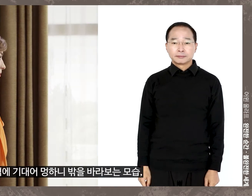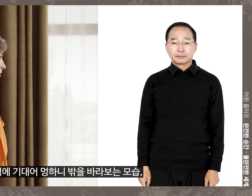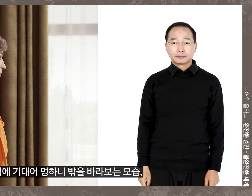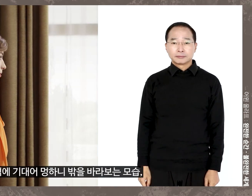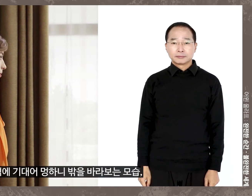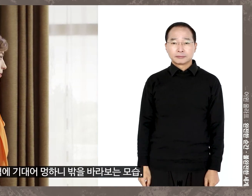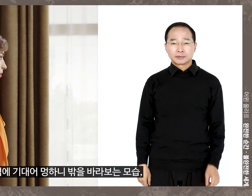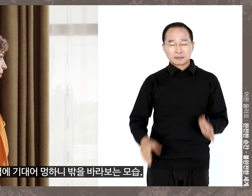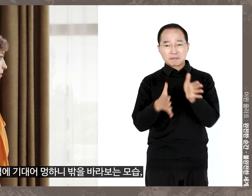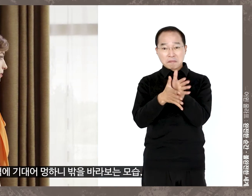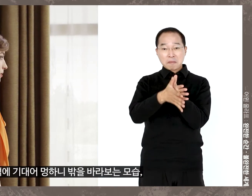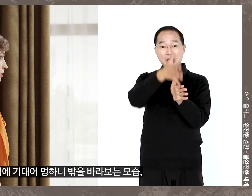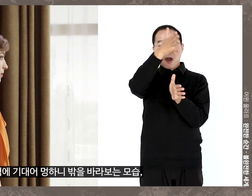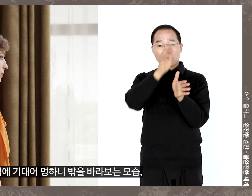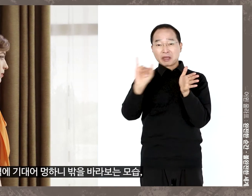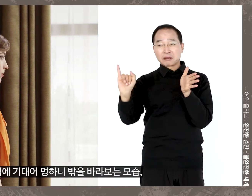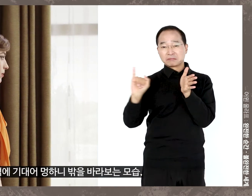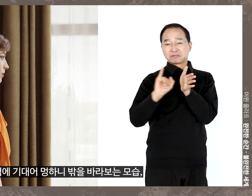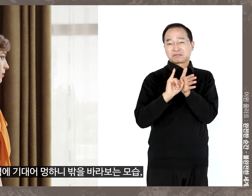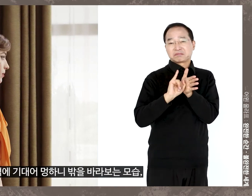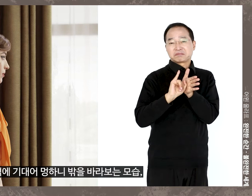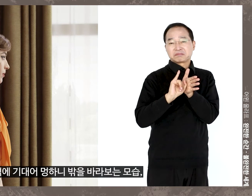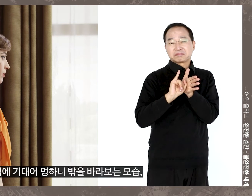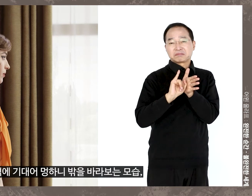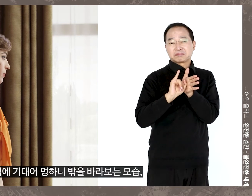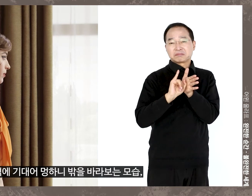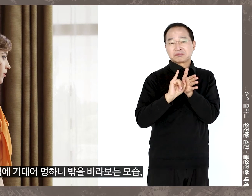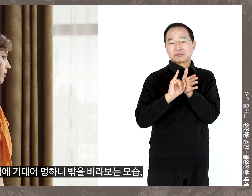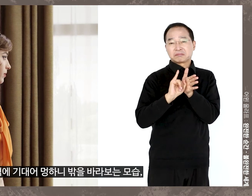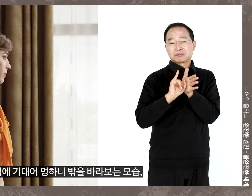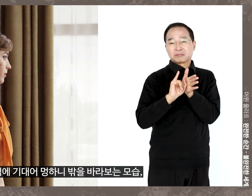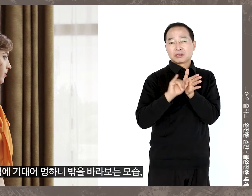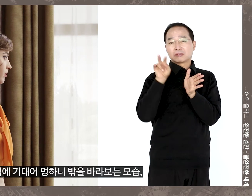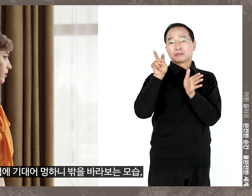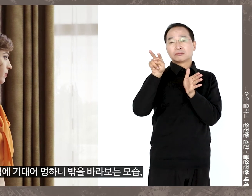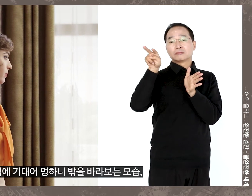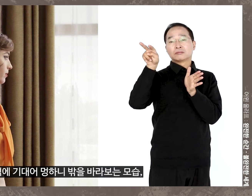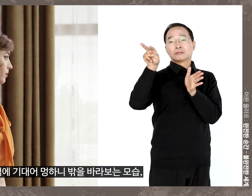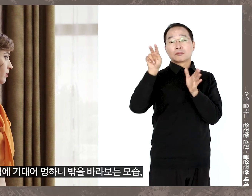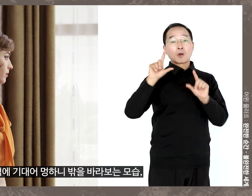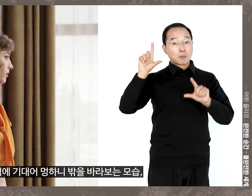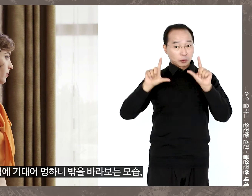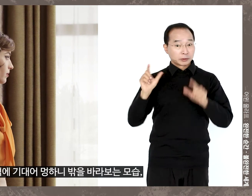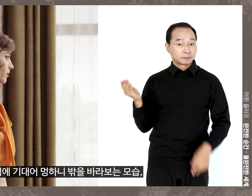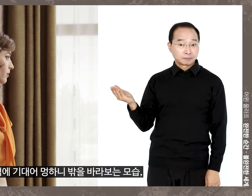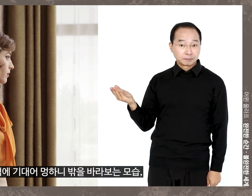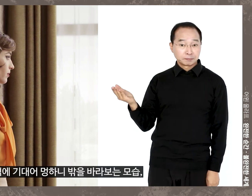벽에 기대어 멍하니 밖을 바라보는 모습,